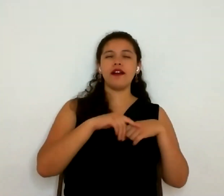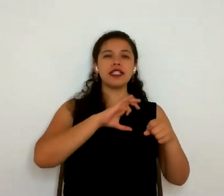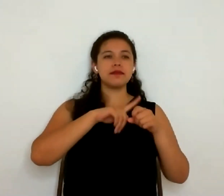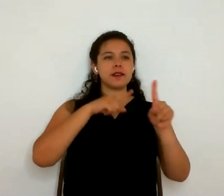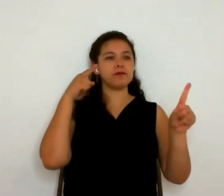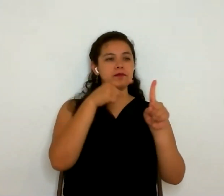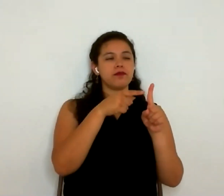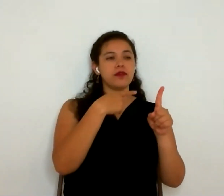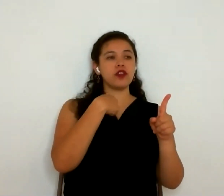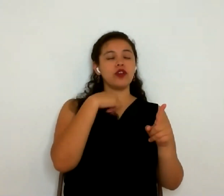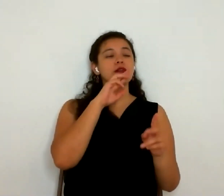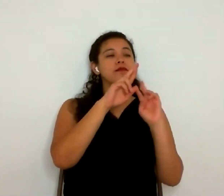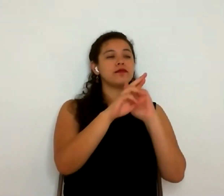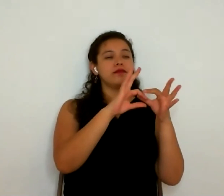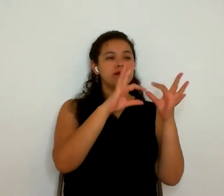tengan